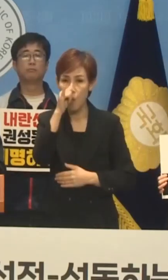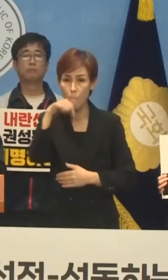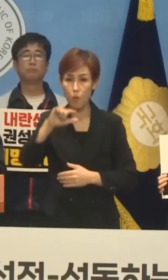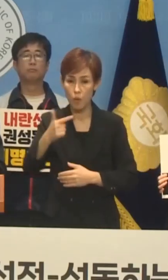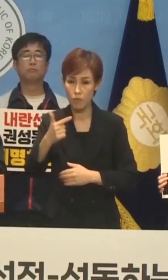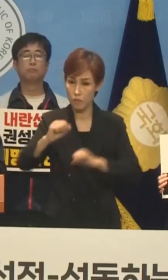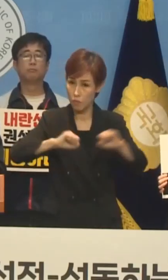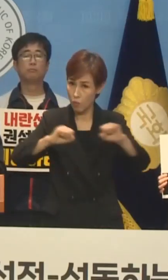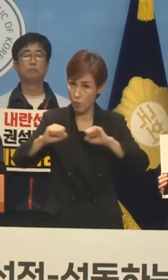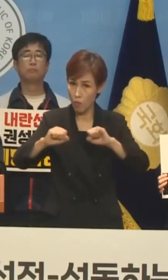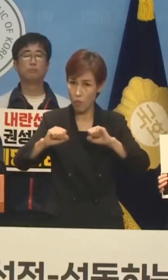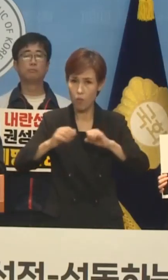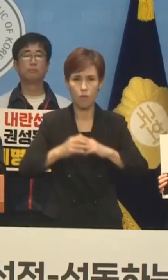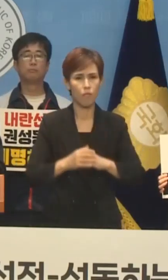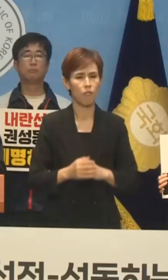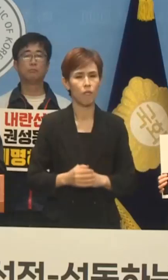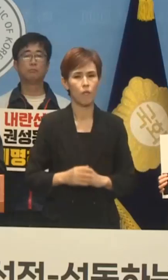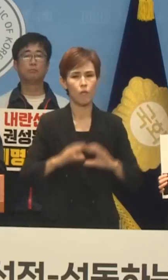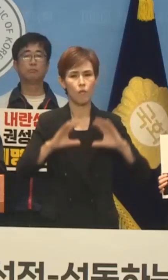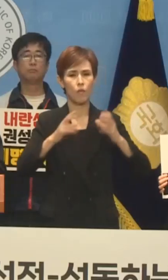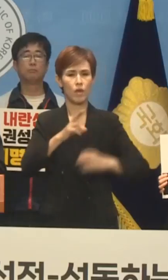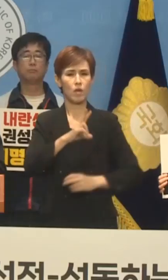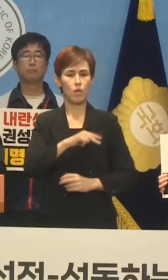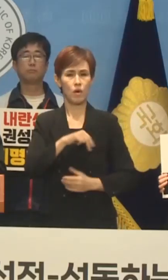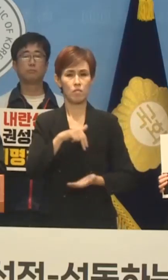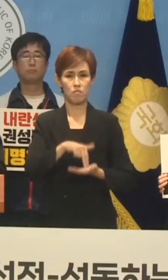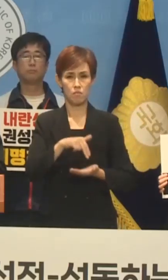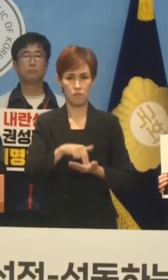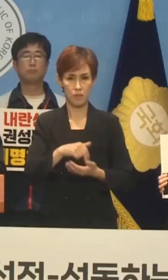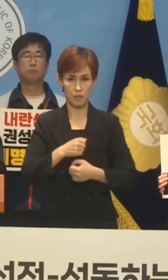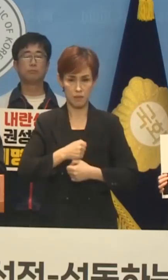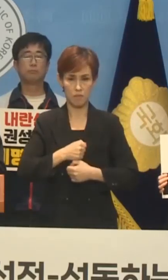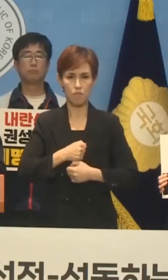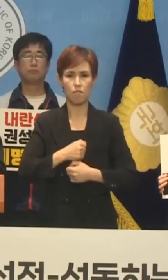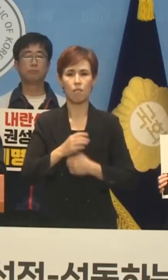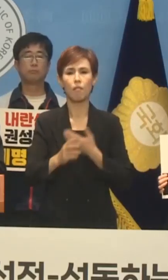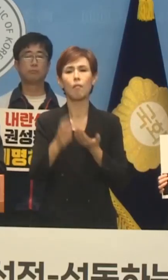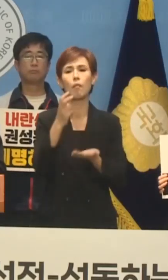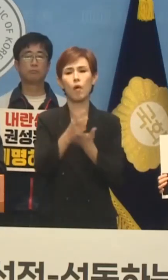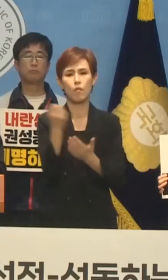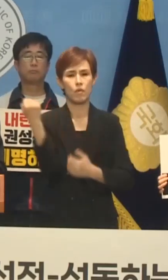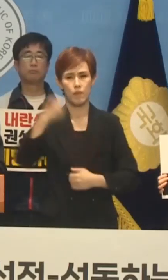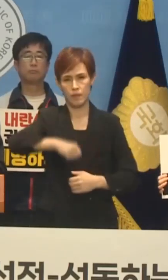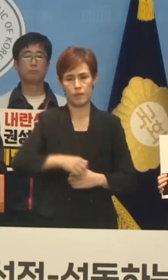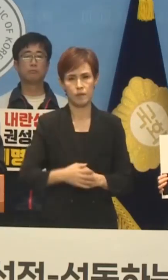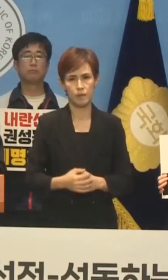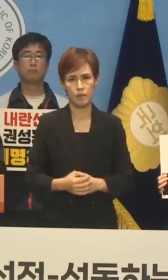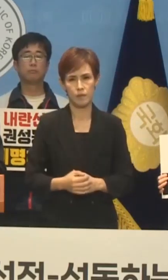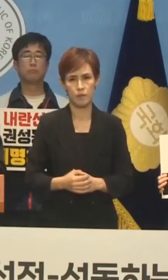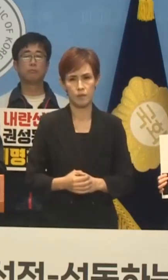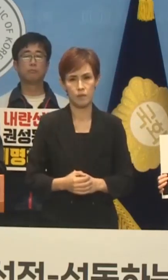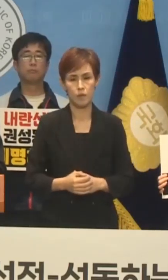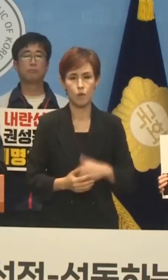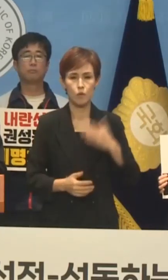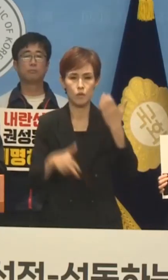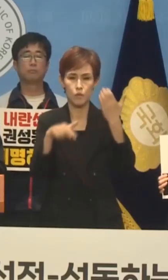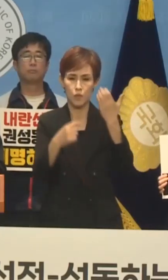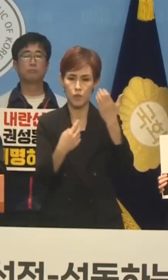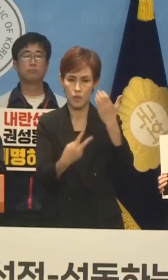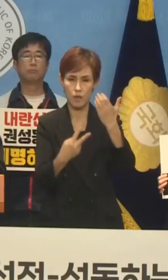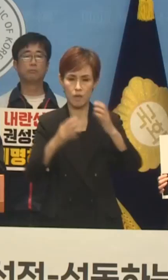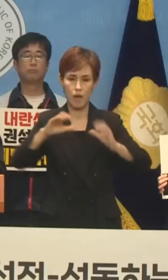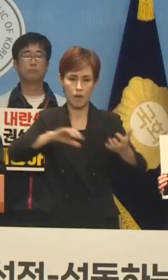행위는 국회의원으로서 지켜야 할 헌법 제46조 2항을 위반하고 또한 형법 90조 2항의